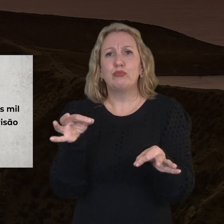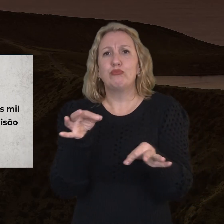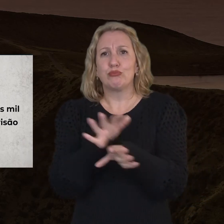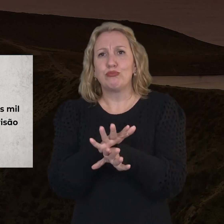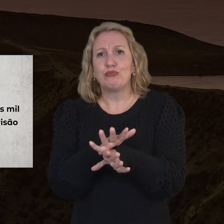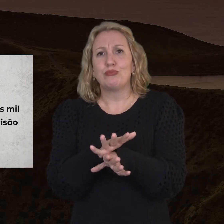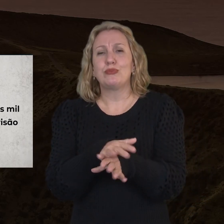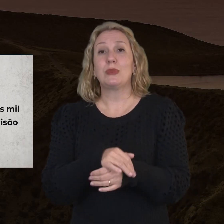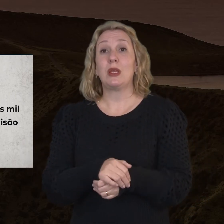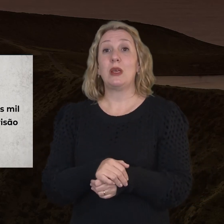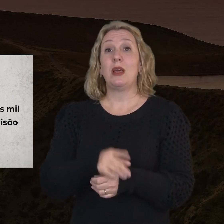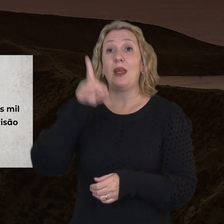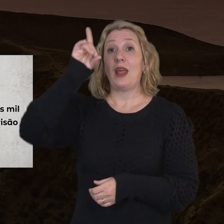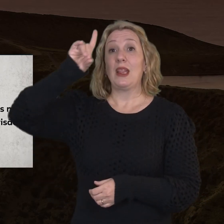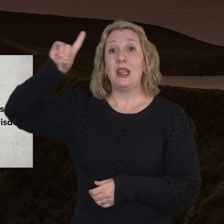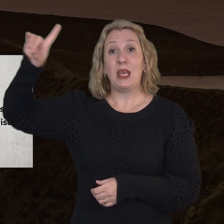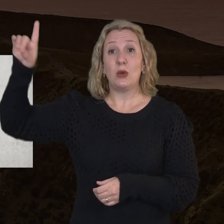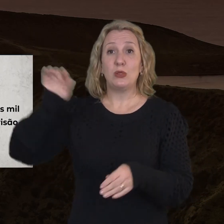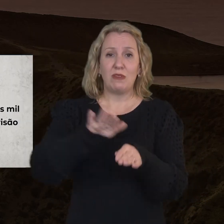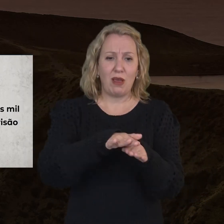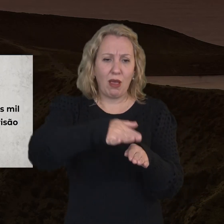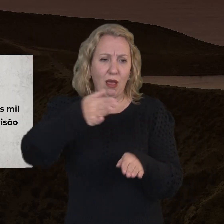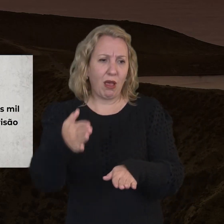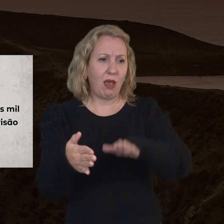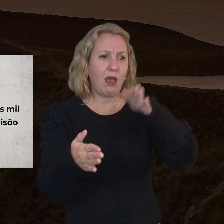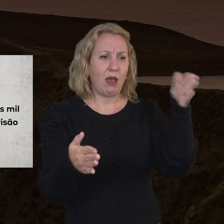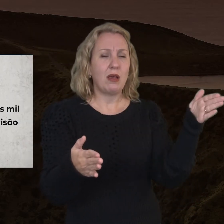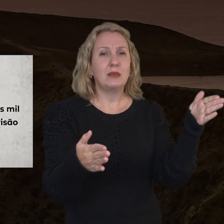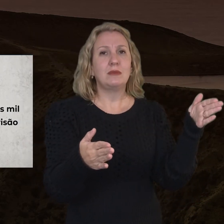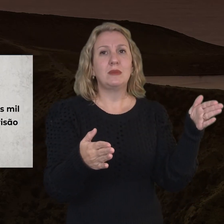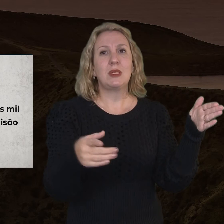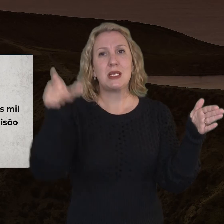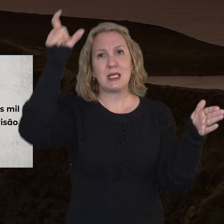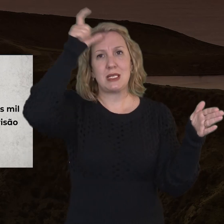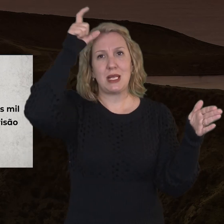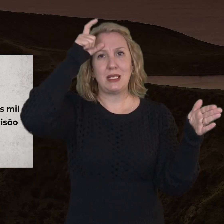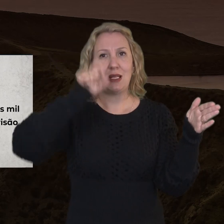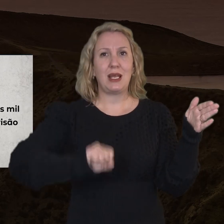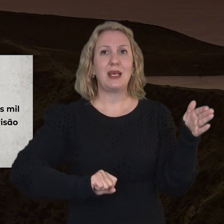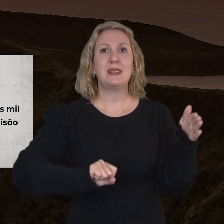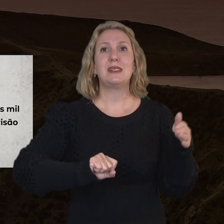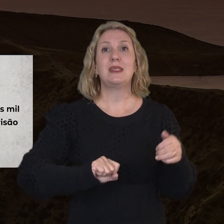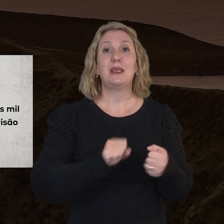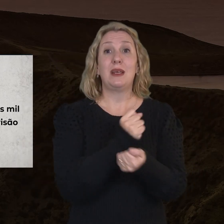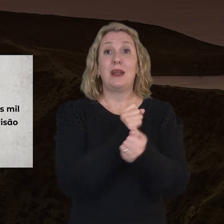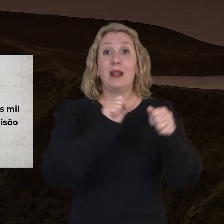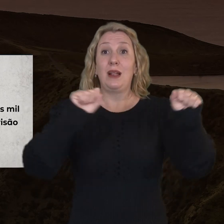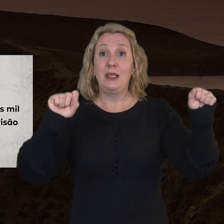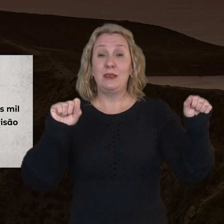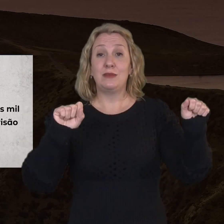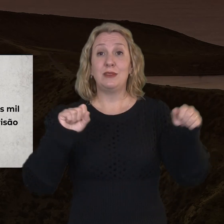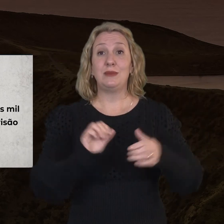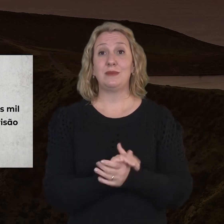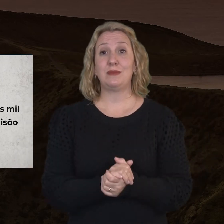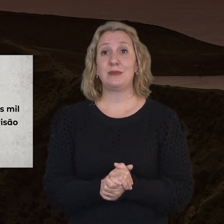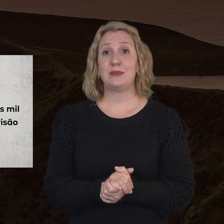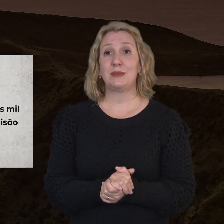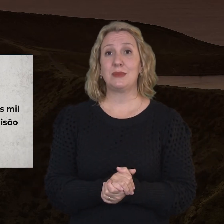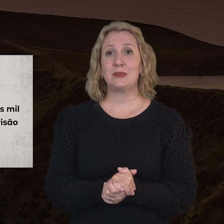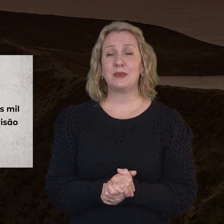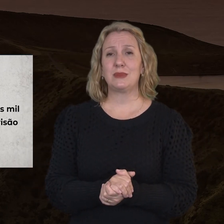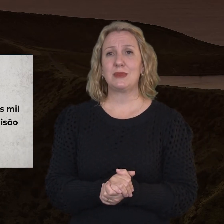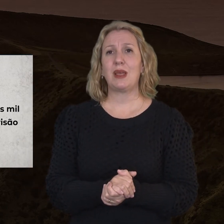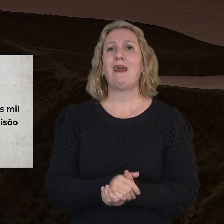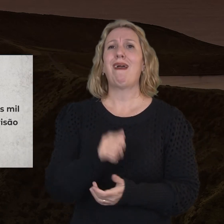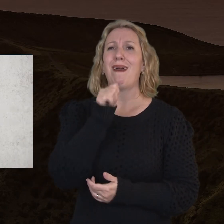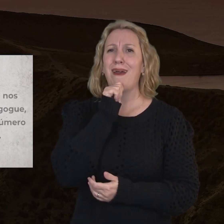nações que há nos quatro cantos da terra você acredita depois do milênio aqueles mil anos maravilhosos ainda tem gente rebelde contra